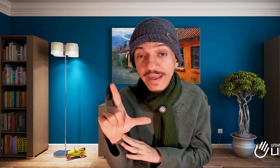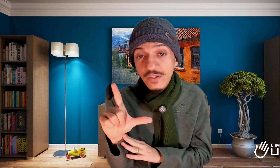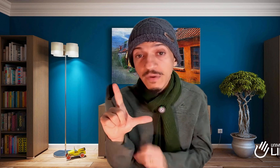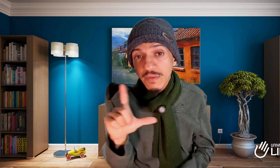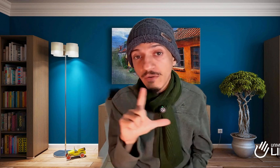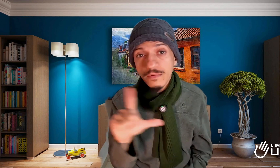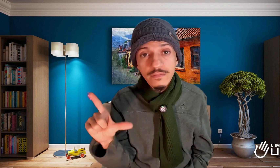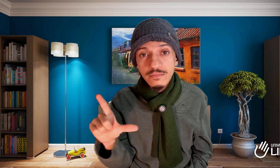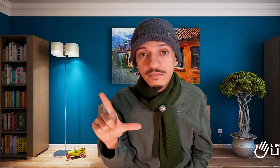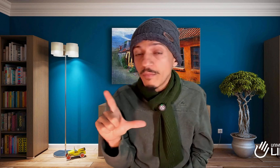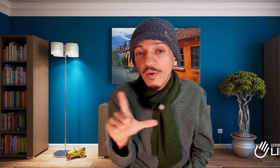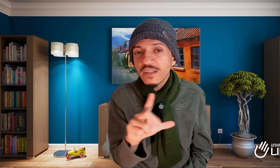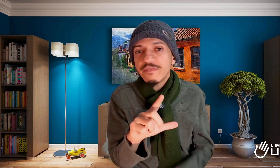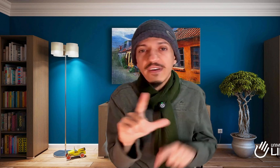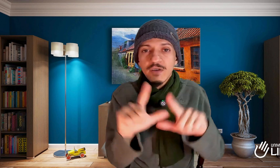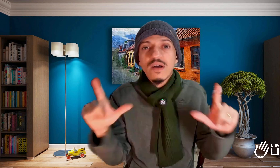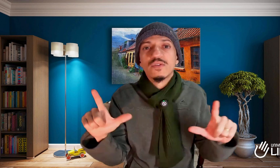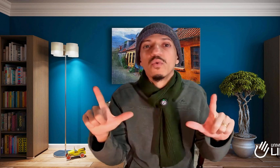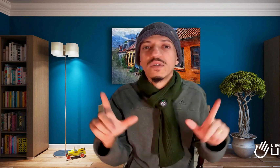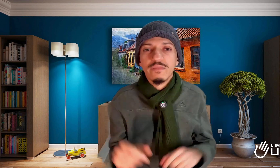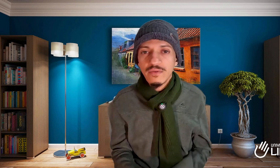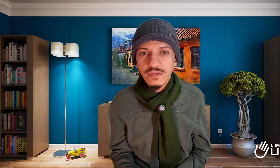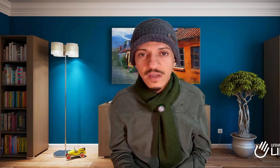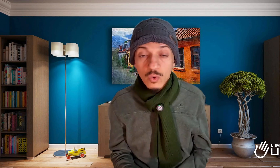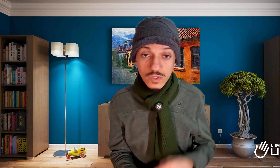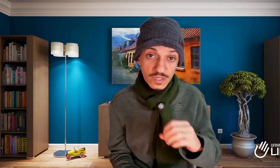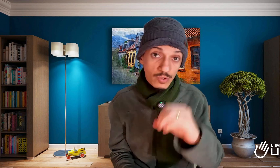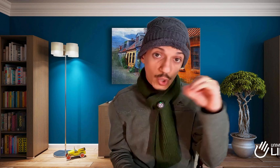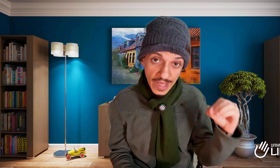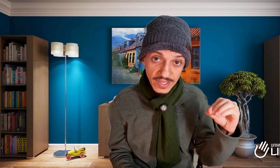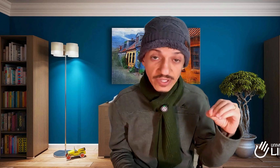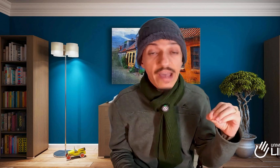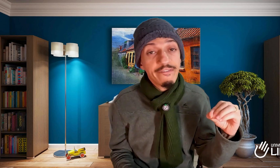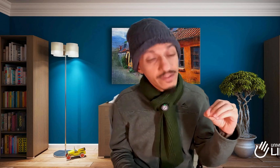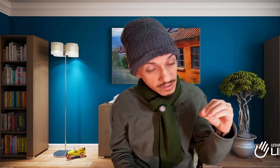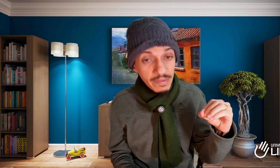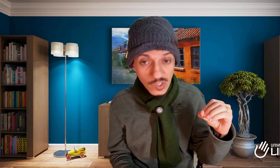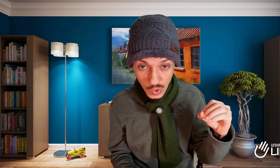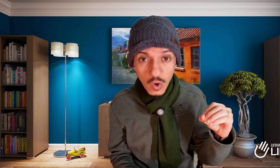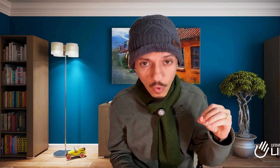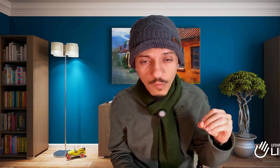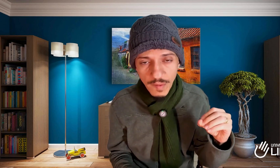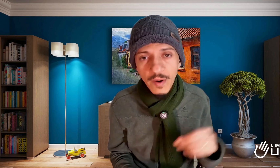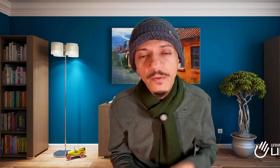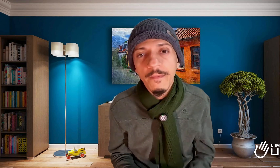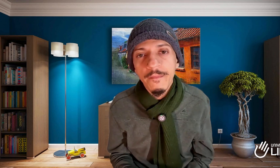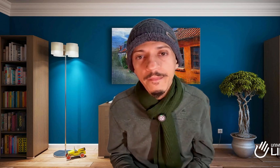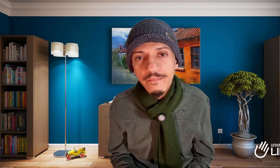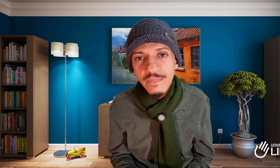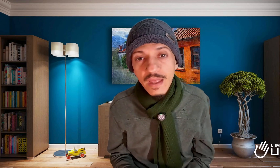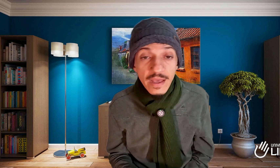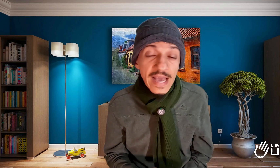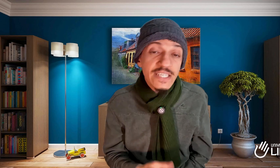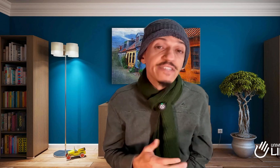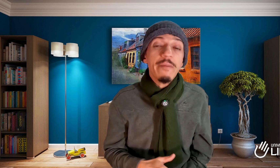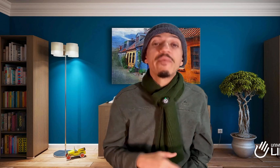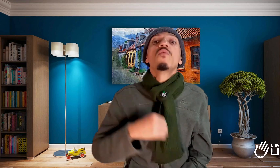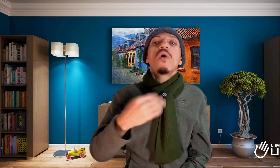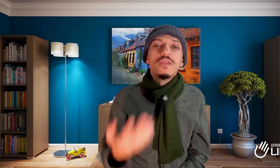uma mão. Não pode ser fazer com as duas mãos. O sinal de oeste é feito também só com uma mão. E aí a gente vai para um outro